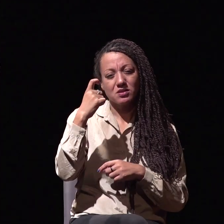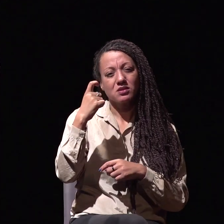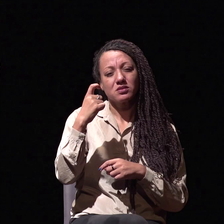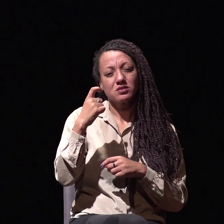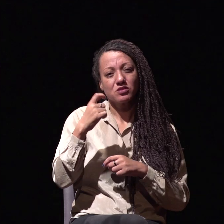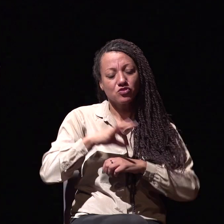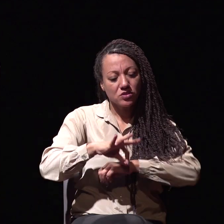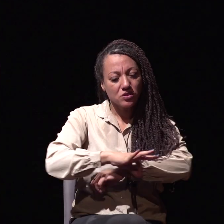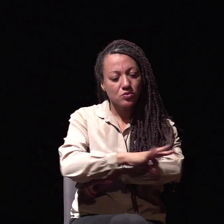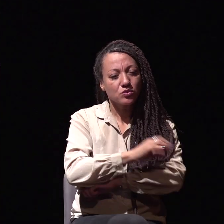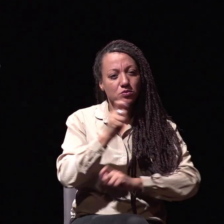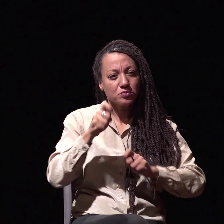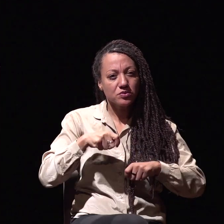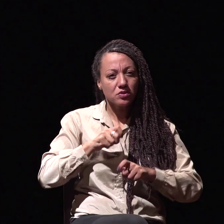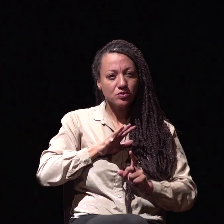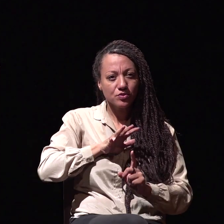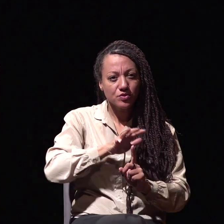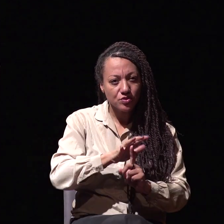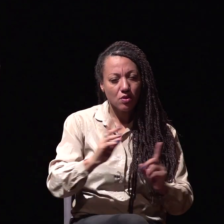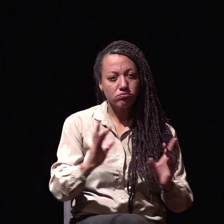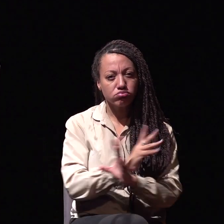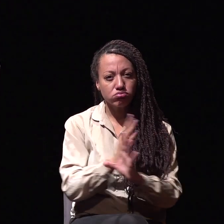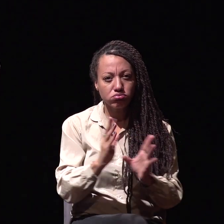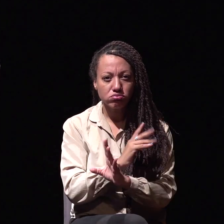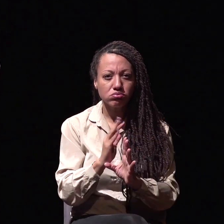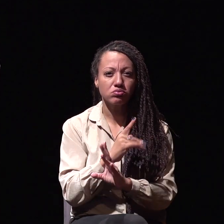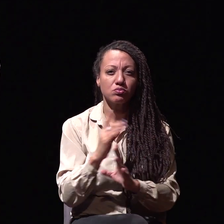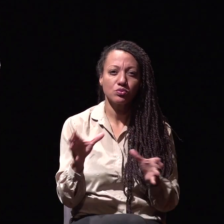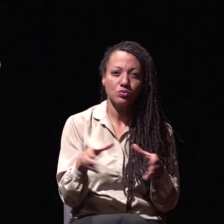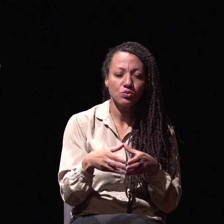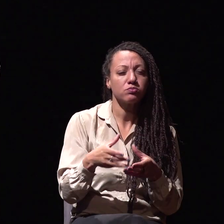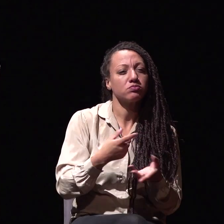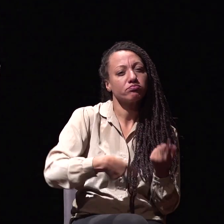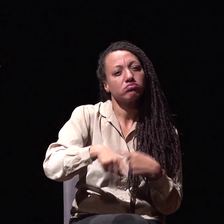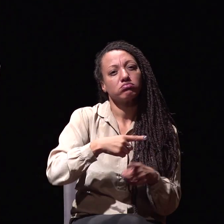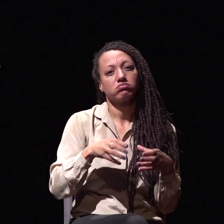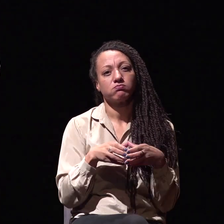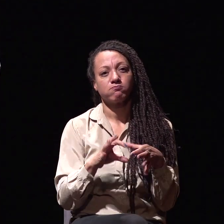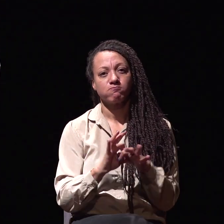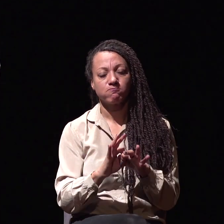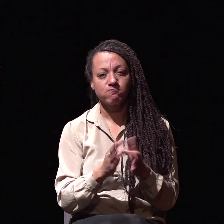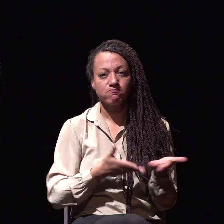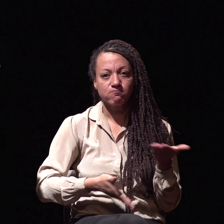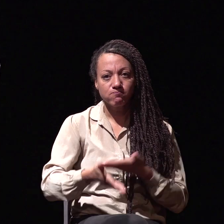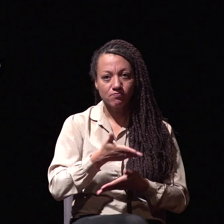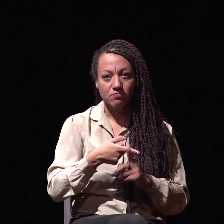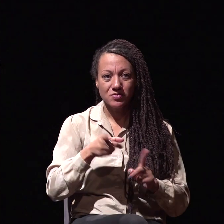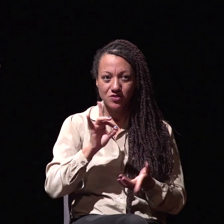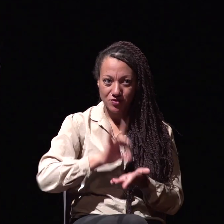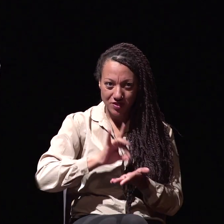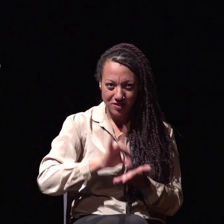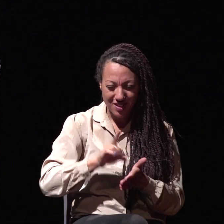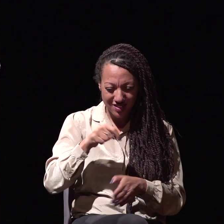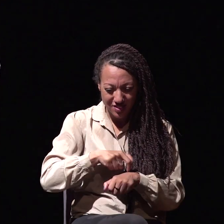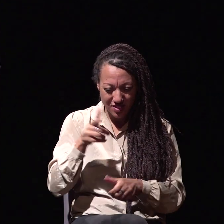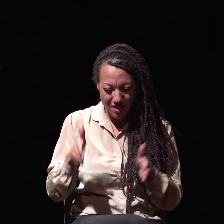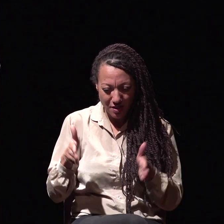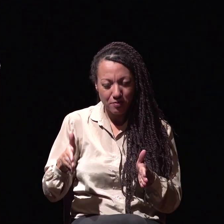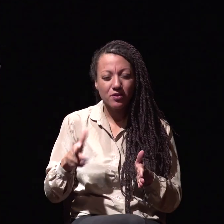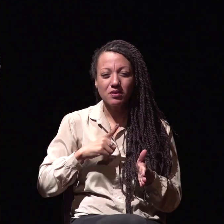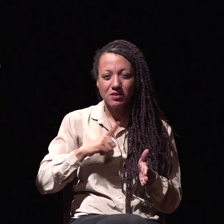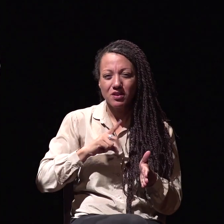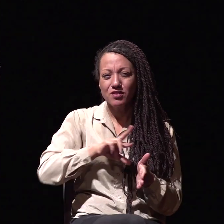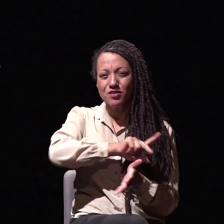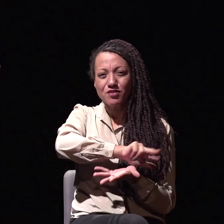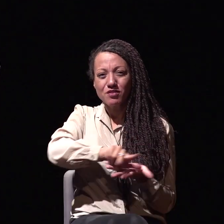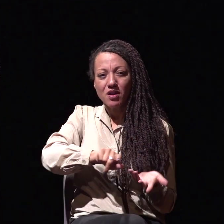sociais e ambientais urbanas para uma prosperidade coletiva. A realidade histórica, entretanto, impôs inúmeras